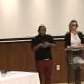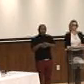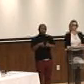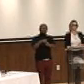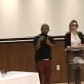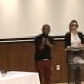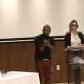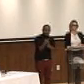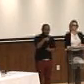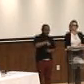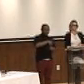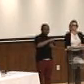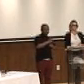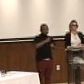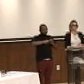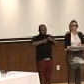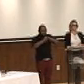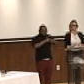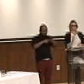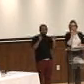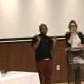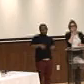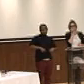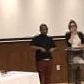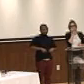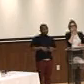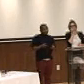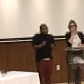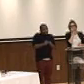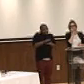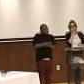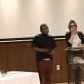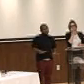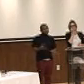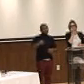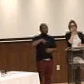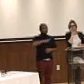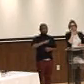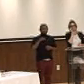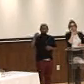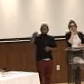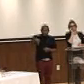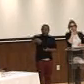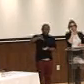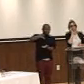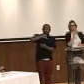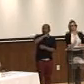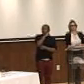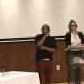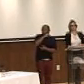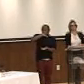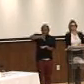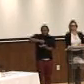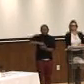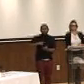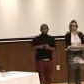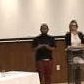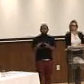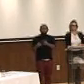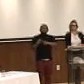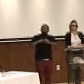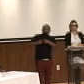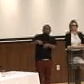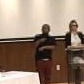isso. Nós passamos, inclusive em Taguatinga, em todos os campos, e fizemos um acordo com a comunidade. A comunidade tira um consenso,